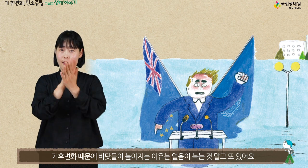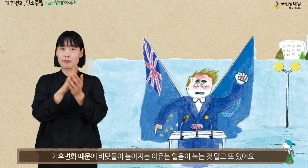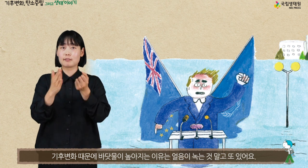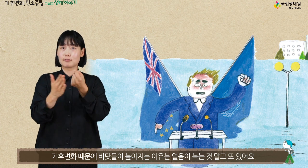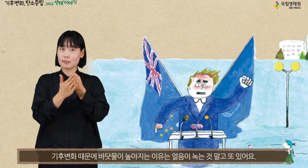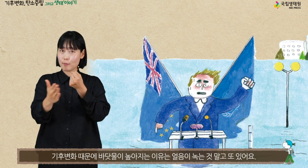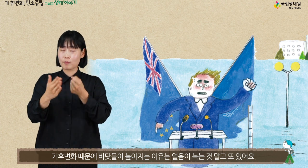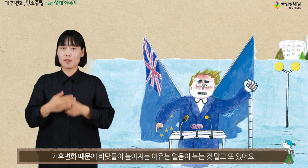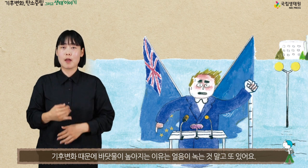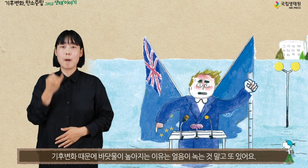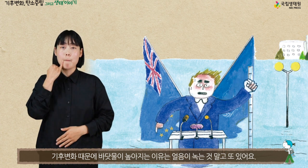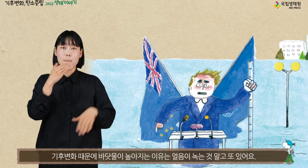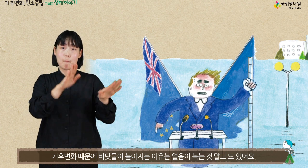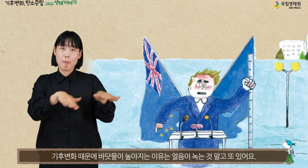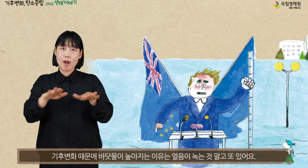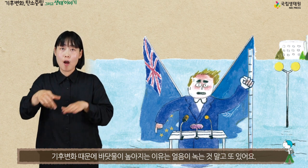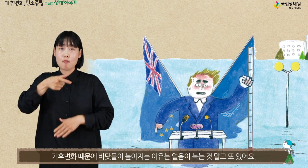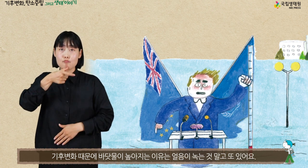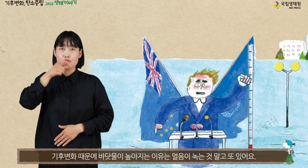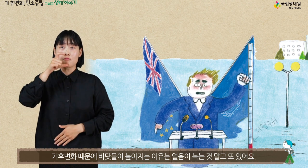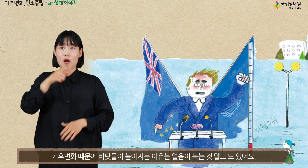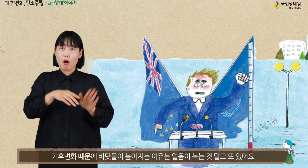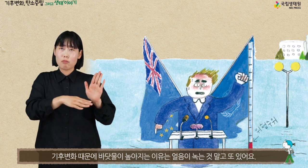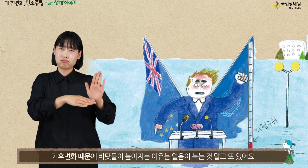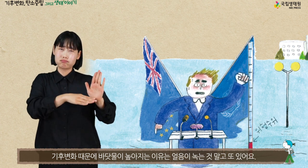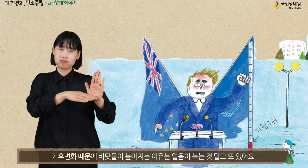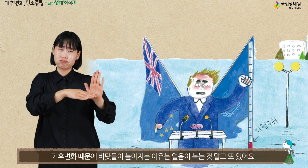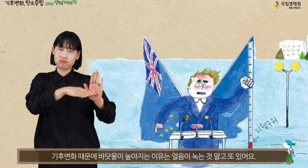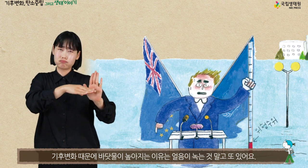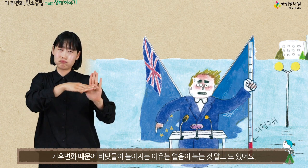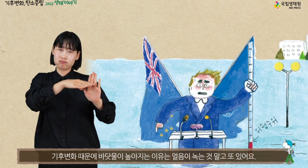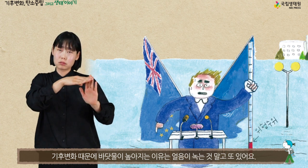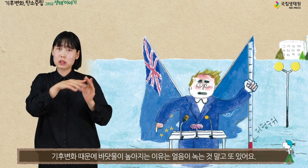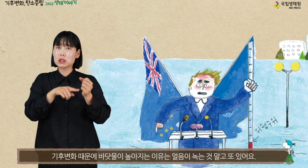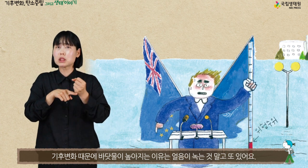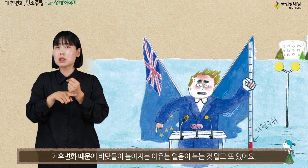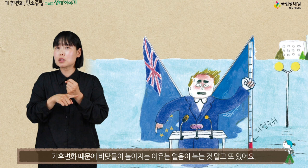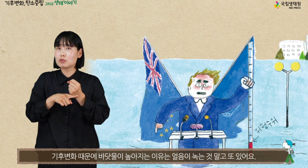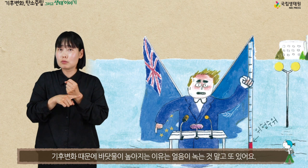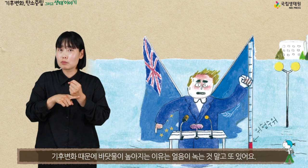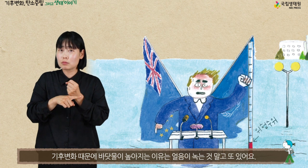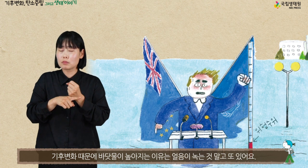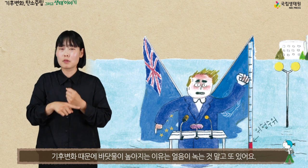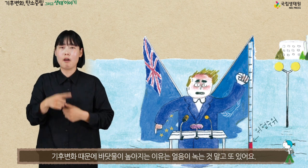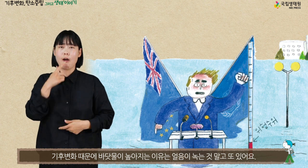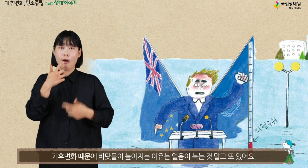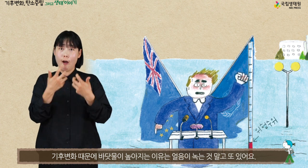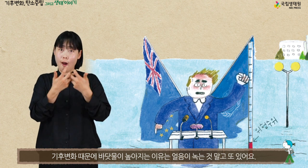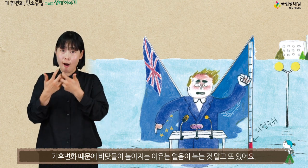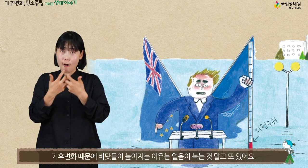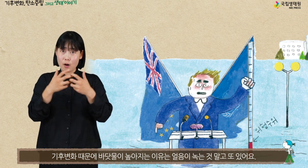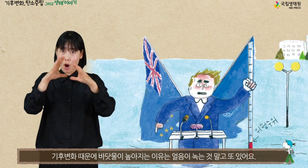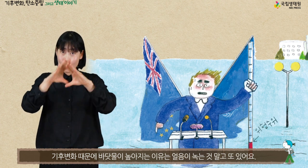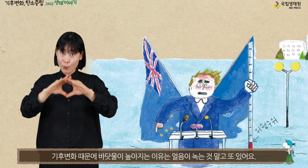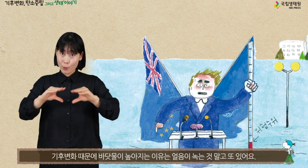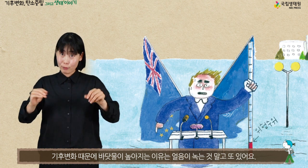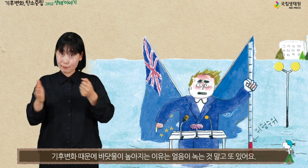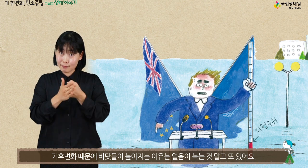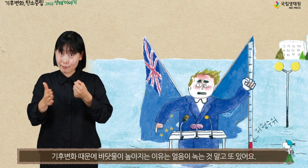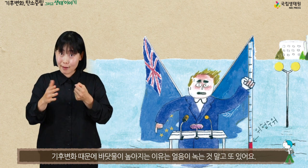기후 변화 때문에 바닷물이 높아지는 이유는 얼음이 녹는 것 말고 또 있어요.